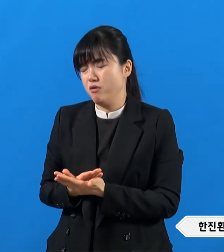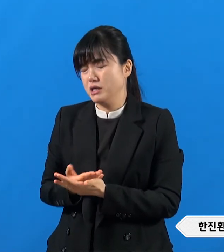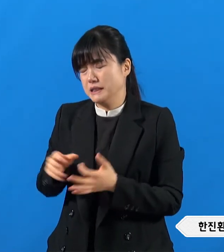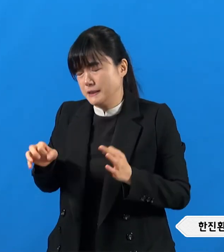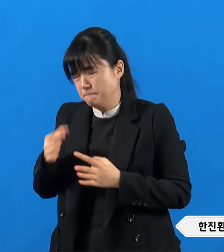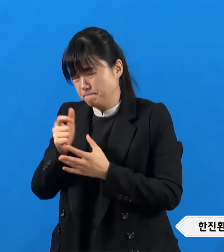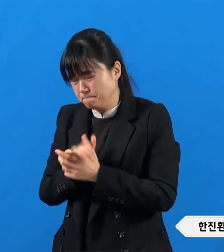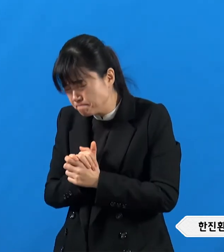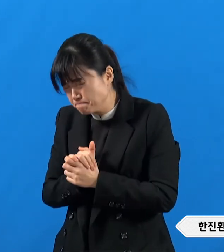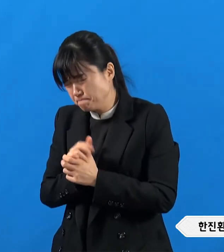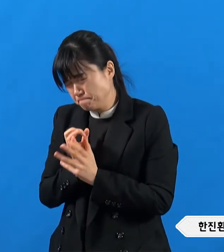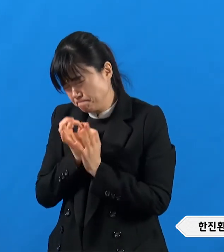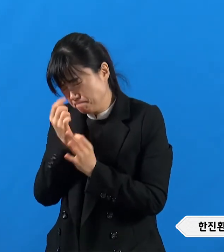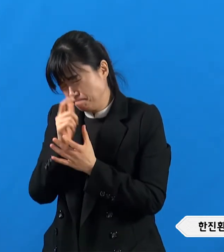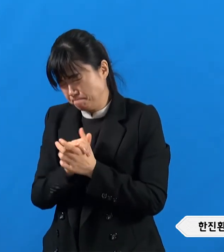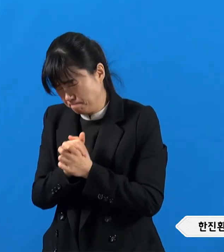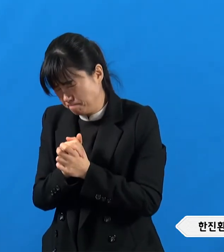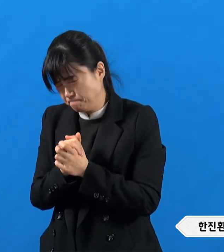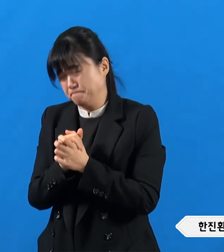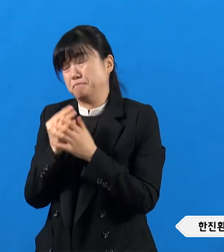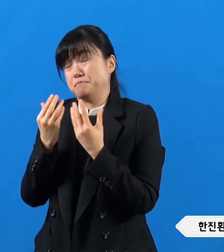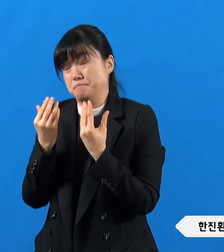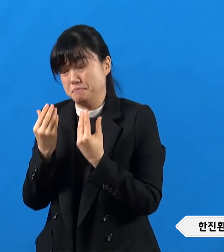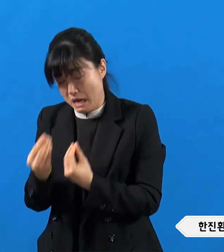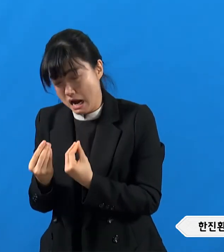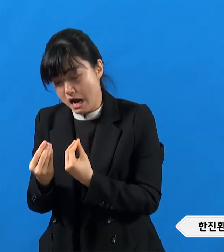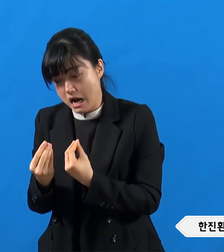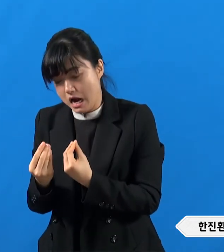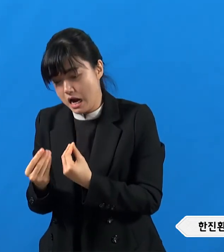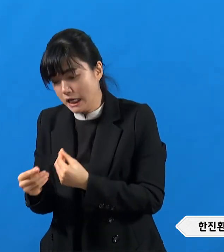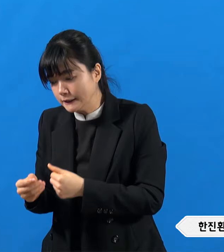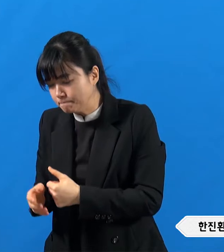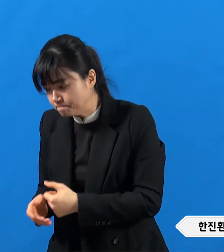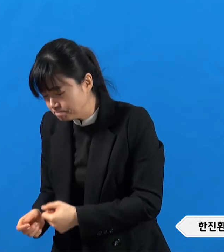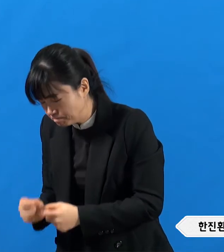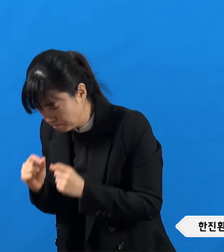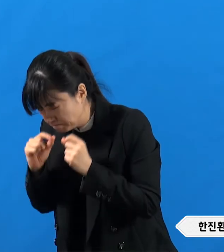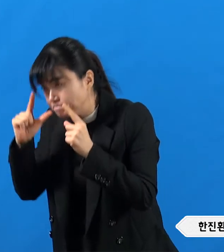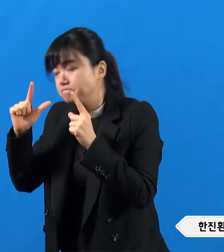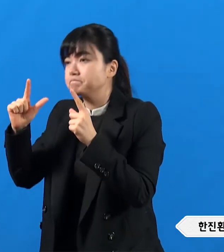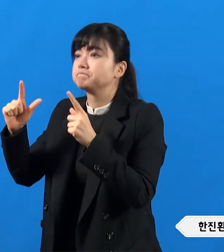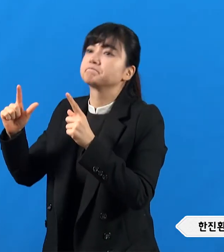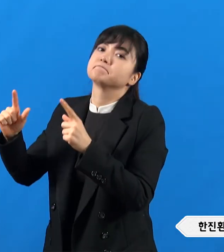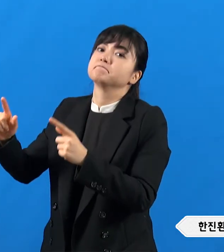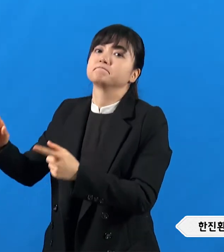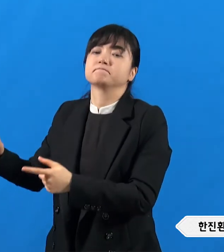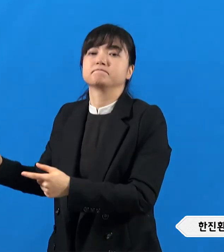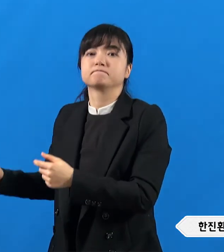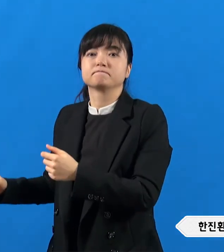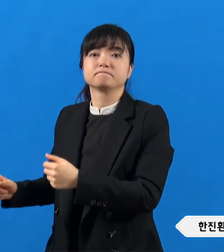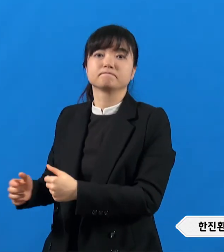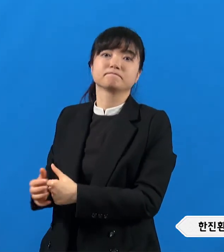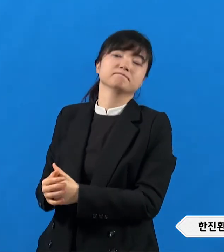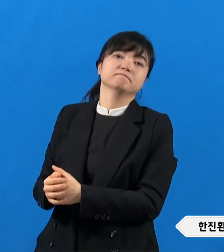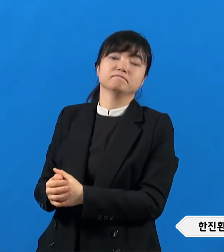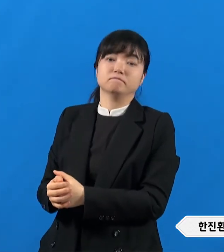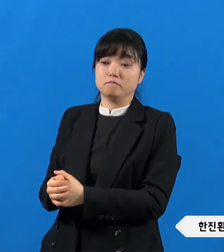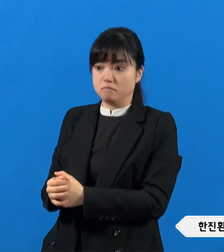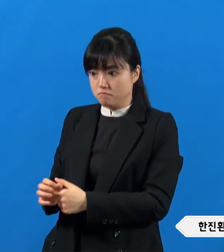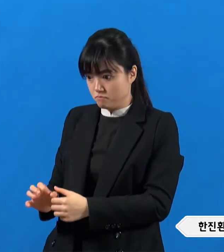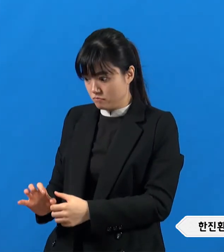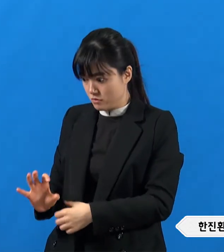짧은 기도, 간절한 기도를 드렸습니다. 그리고 눈을 떴는데 이